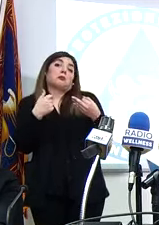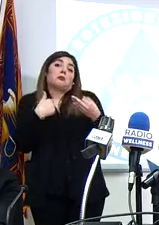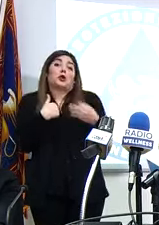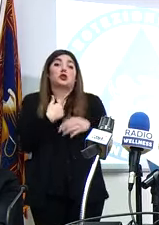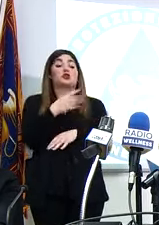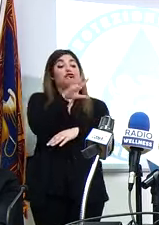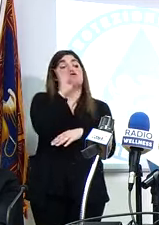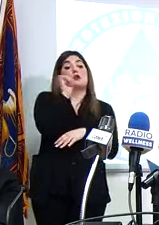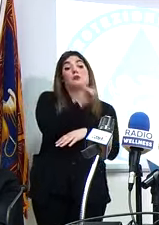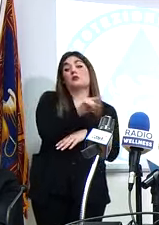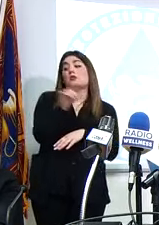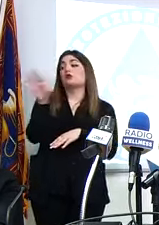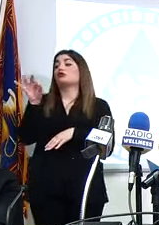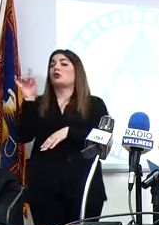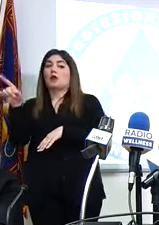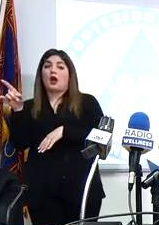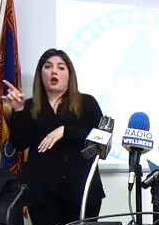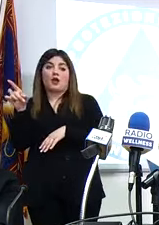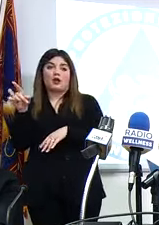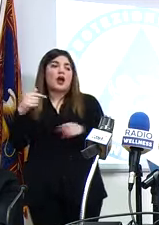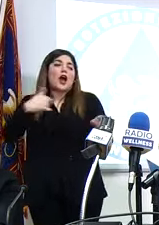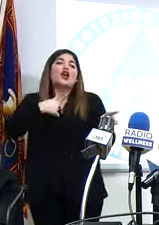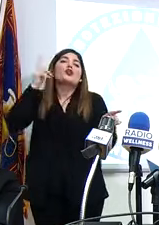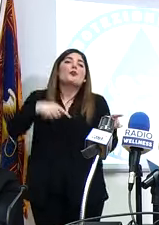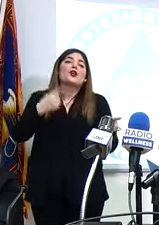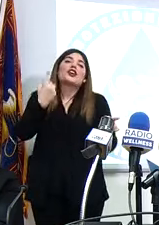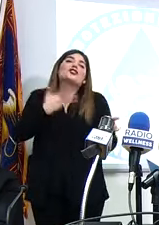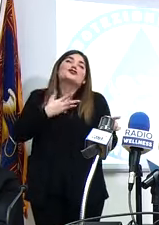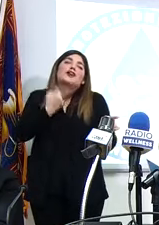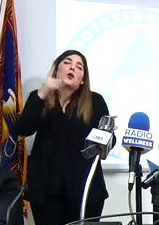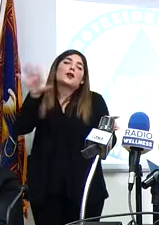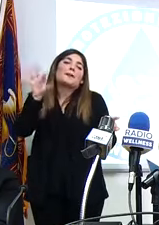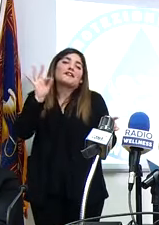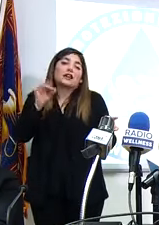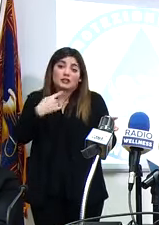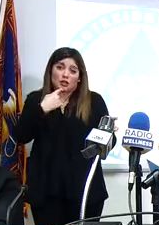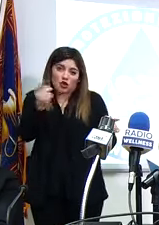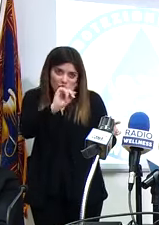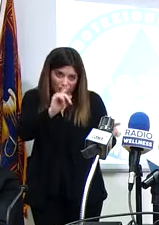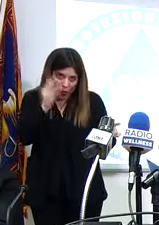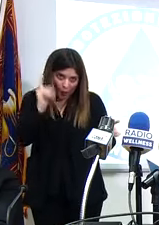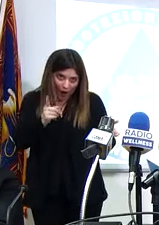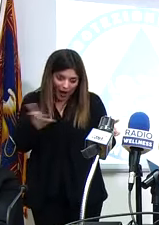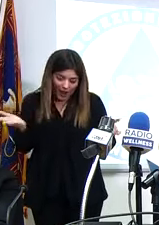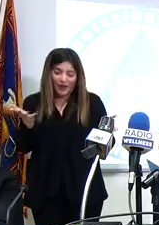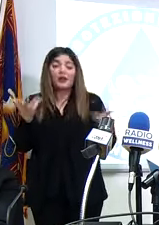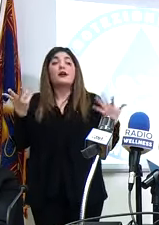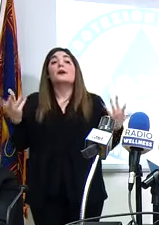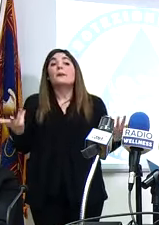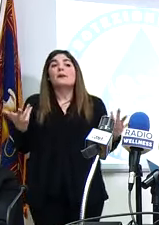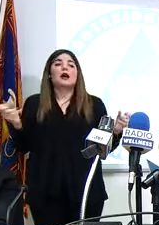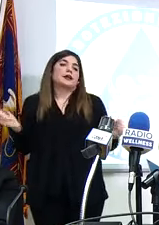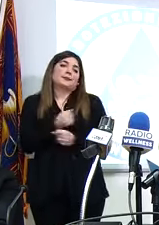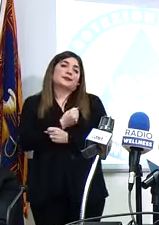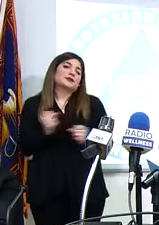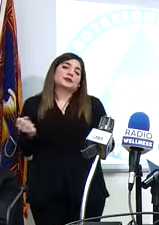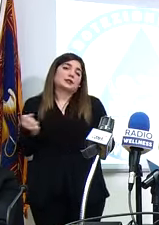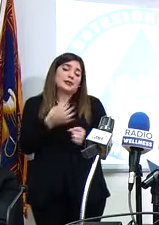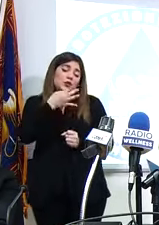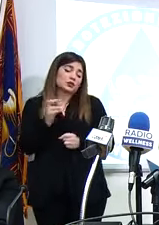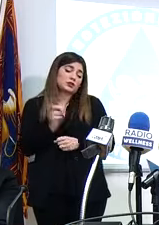una preferenza e ovviamente non ve la dico, ma non si può fare. Quindi ricordiamoci